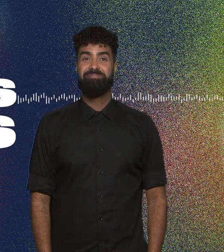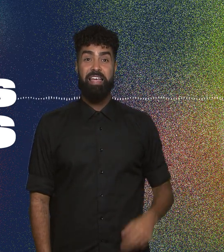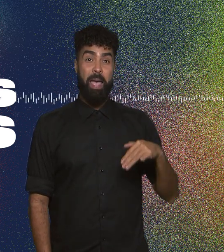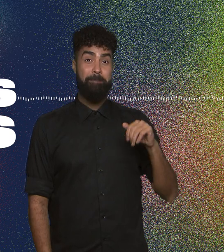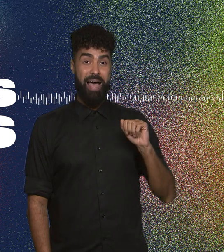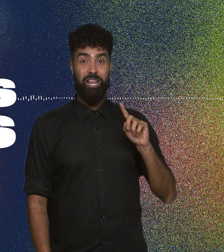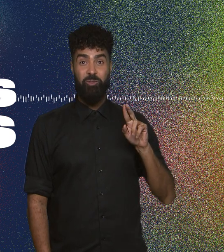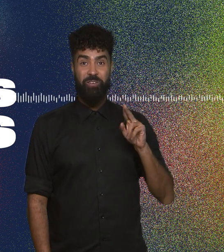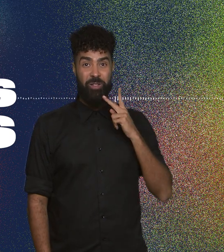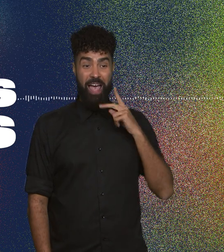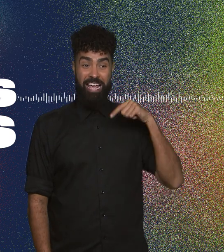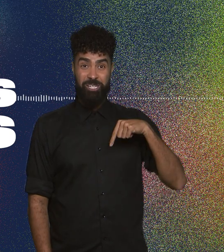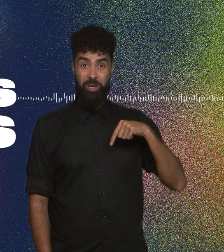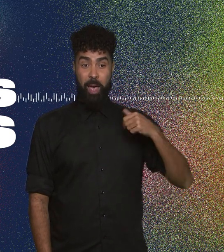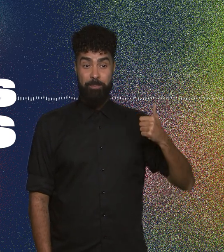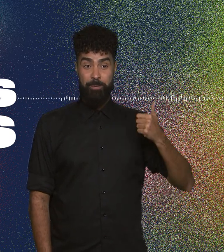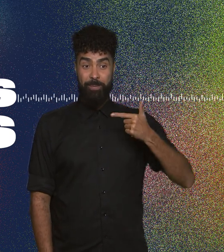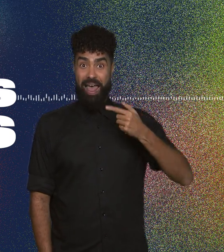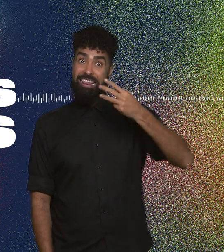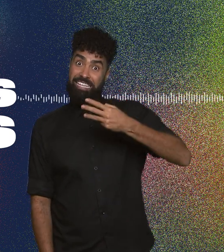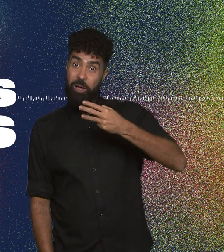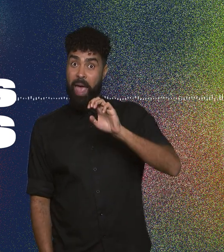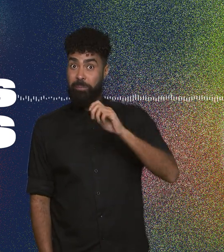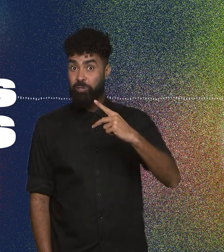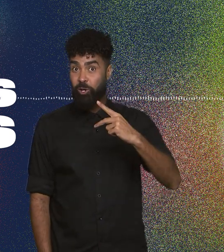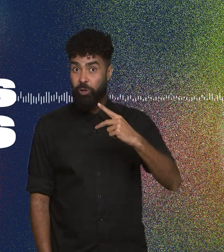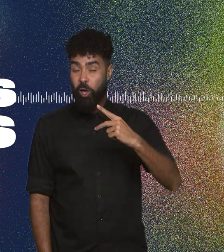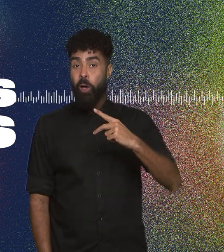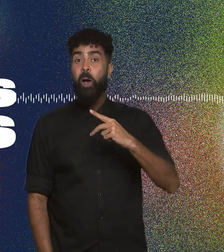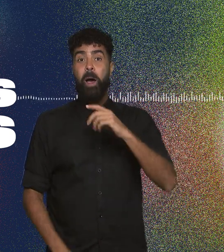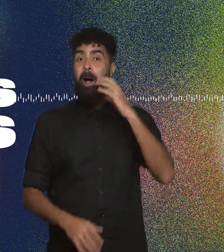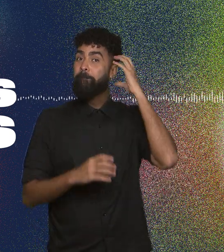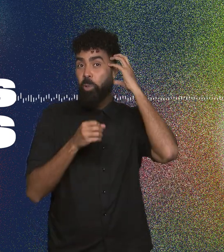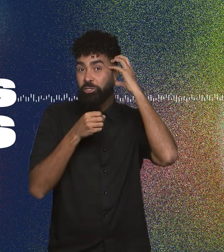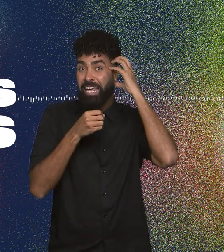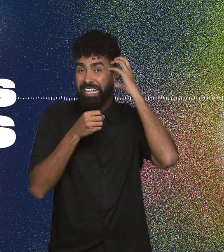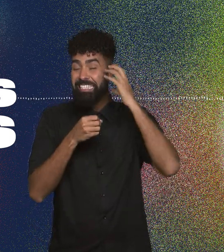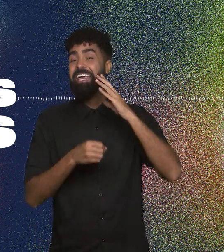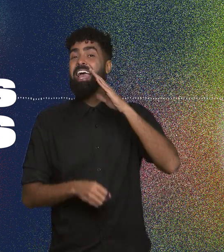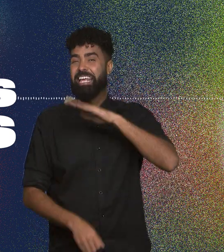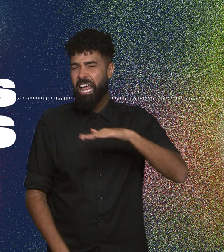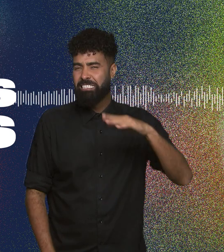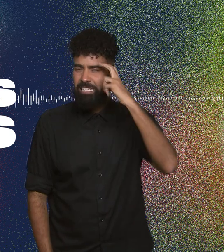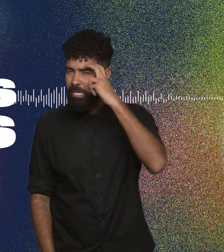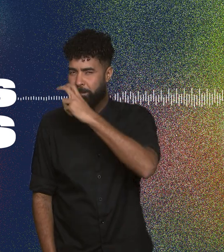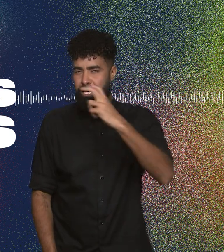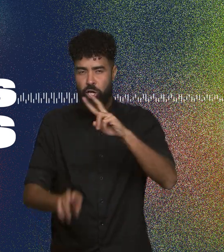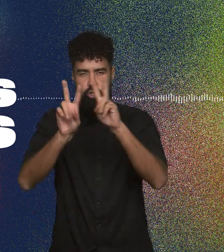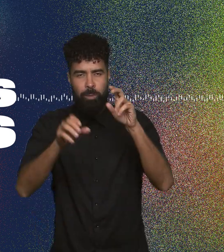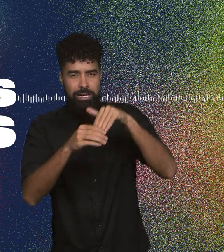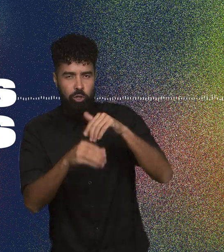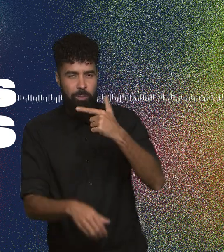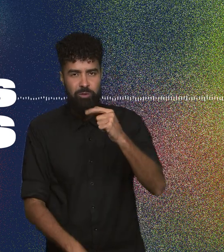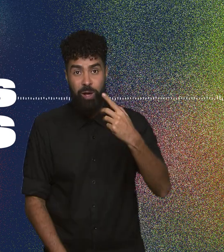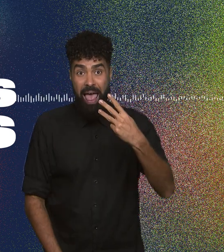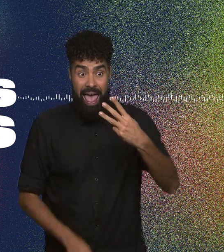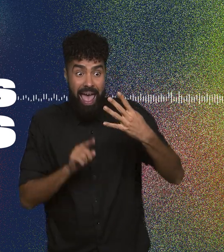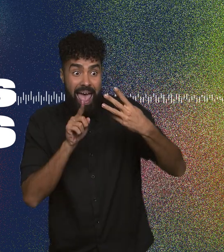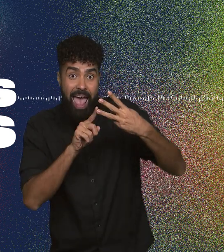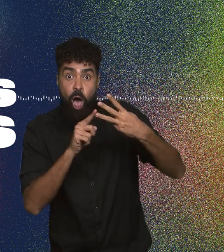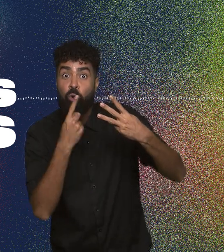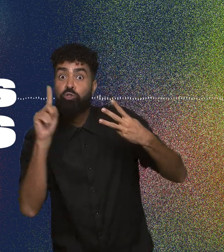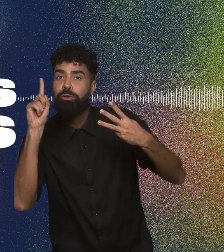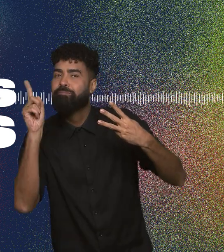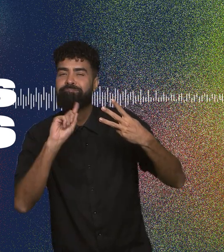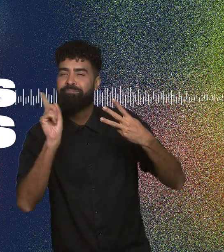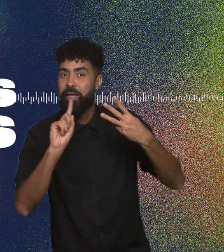Este foi o terceiro episódio do podcast Crianças Sabidas sobre as eleições de 2024. Era pra ser o último, mas vamos fazer